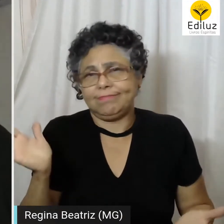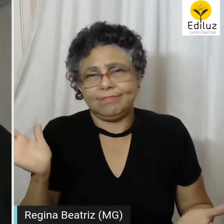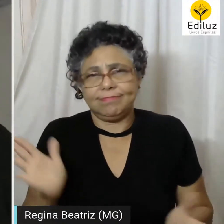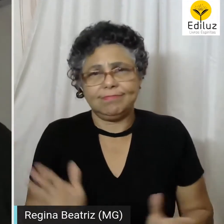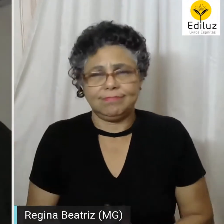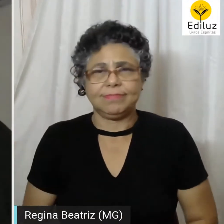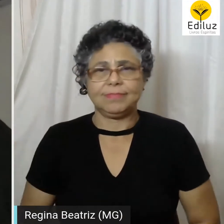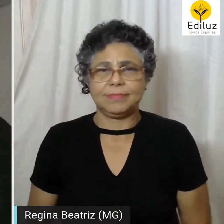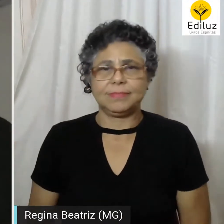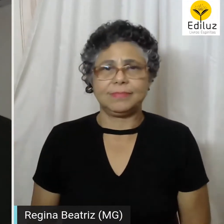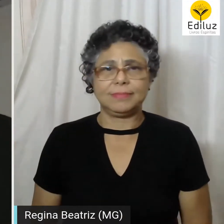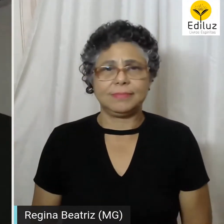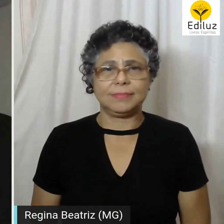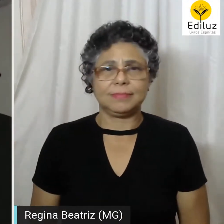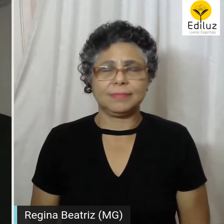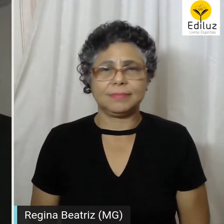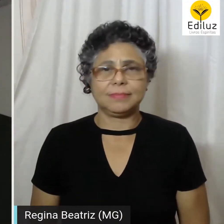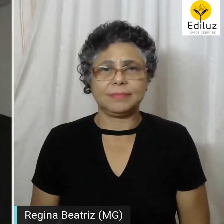da